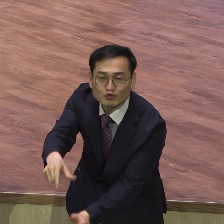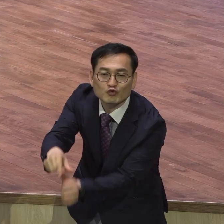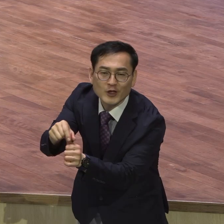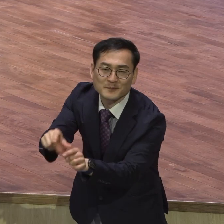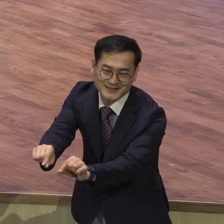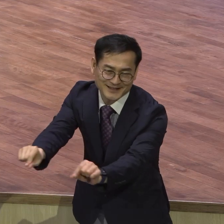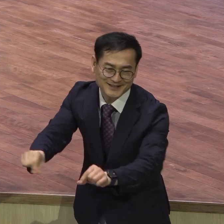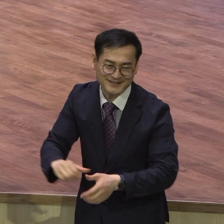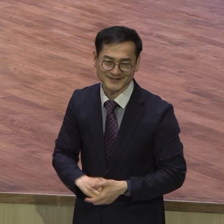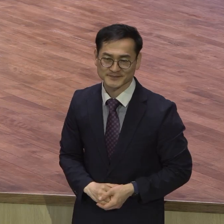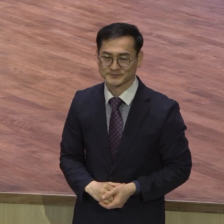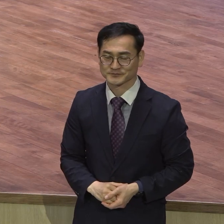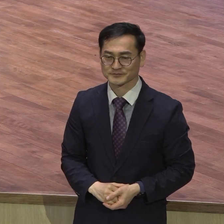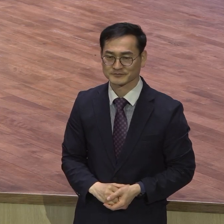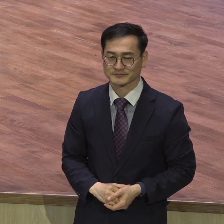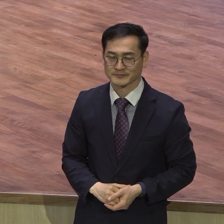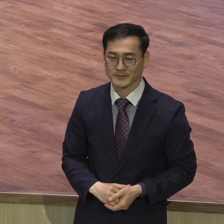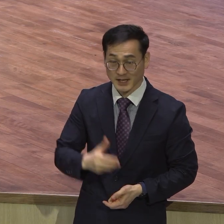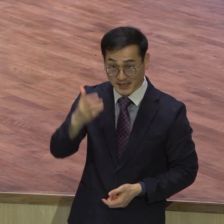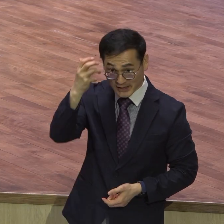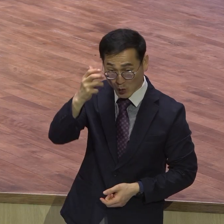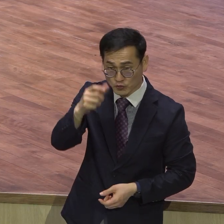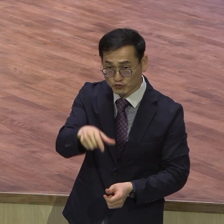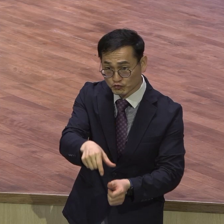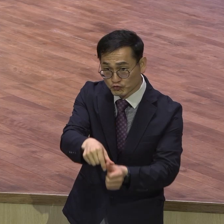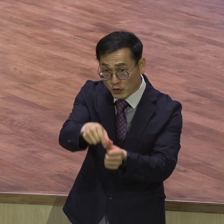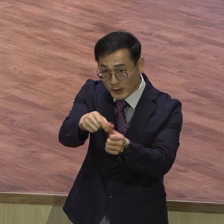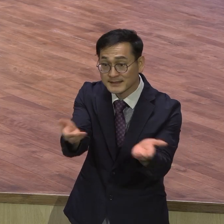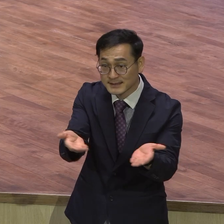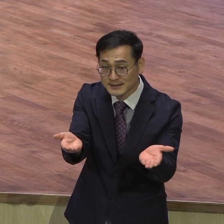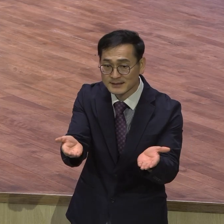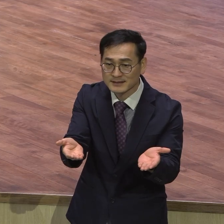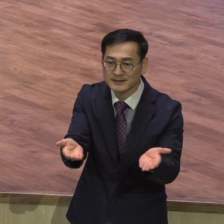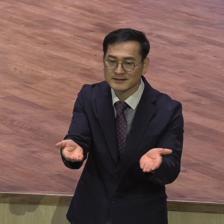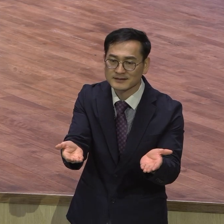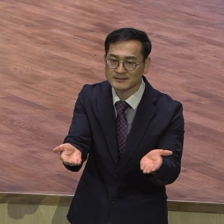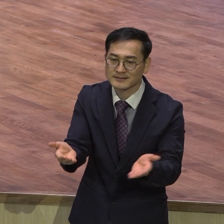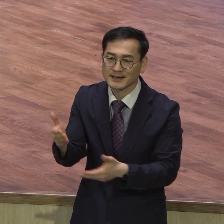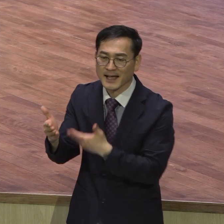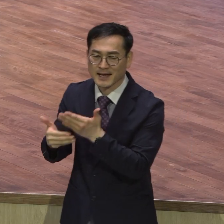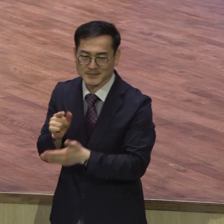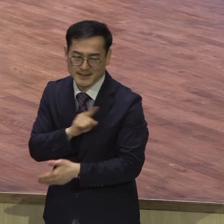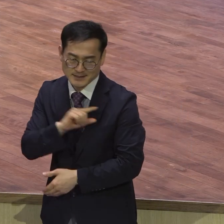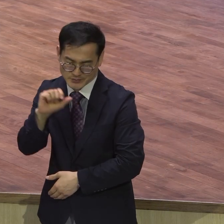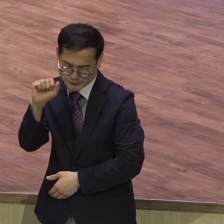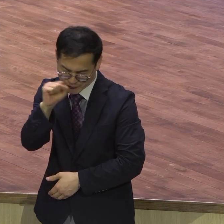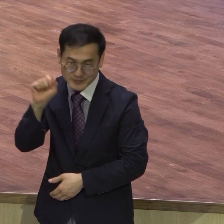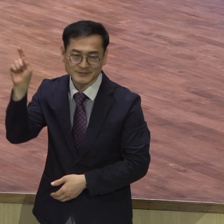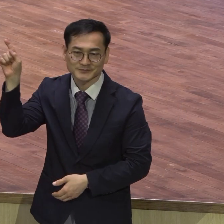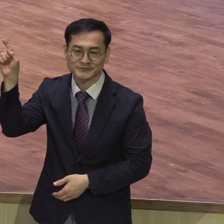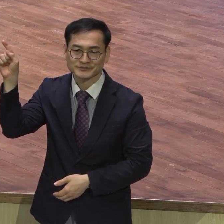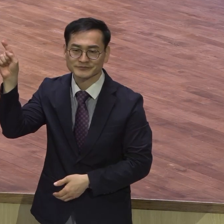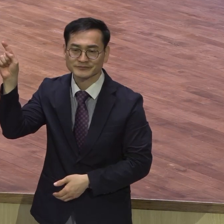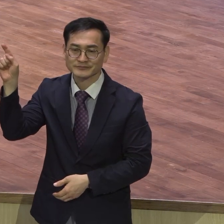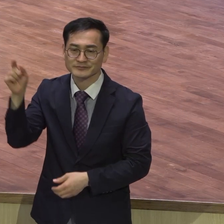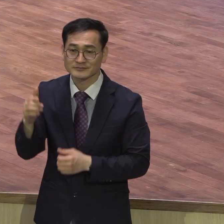영혼구원에 포커스를 맞추는 그래서 우리 교회가 2000년부터 작년까지